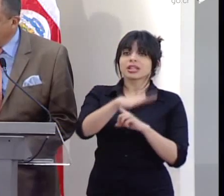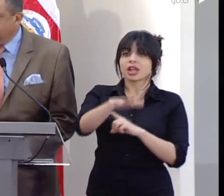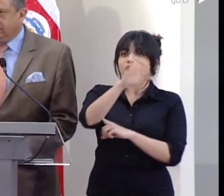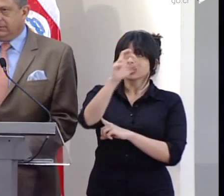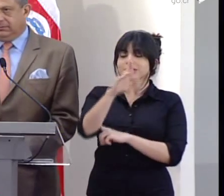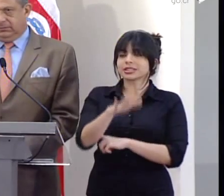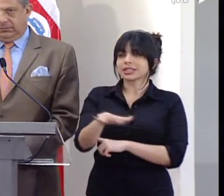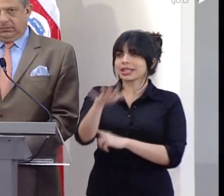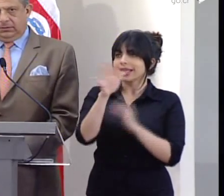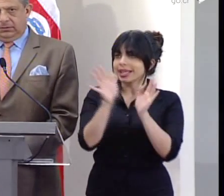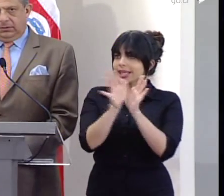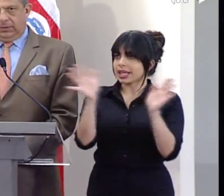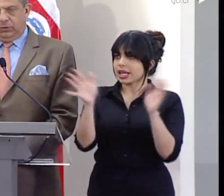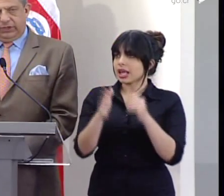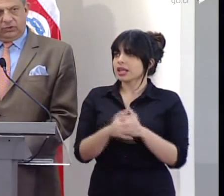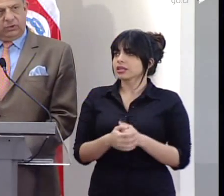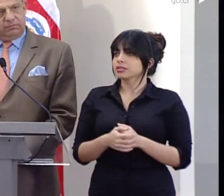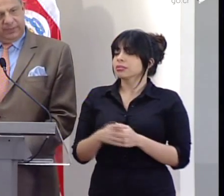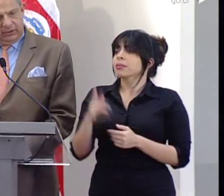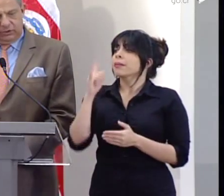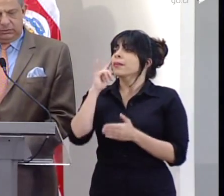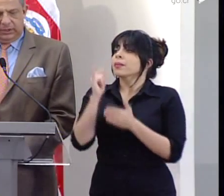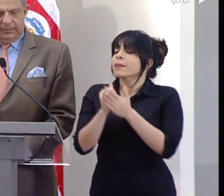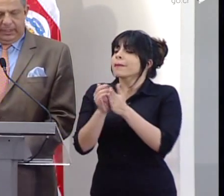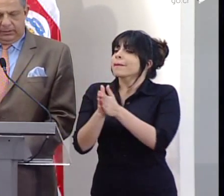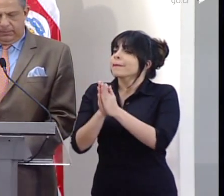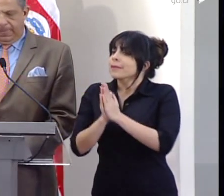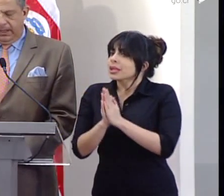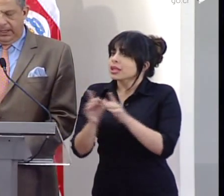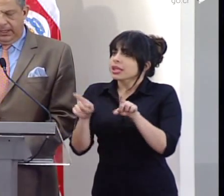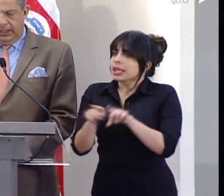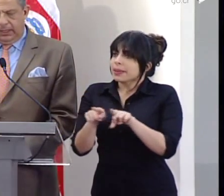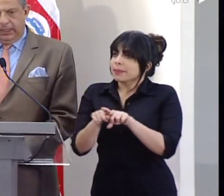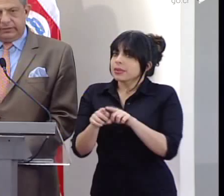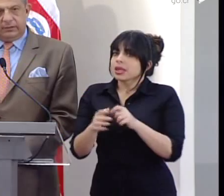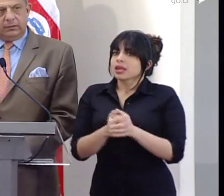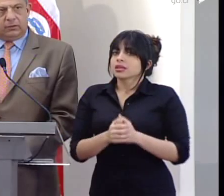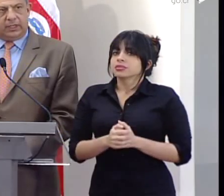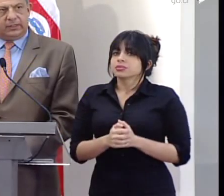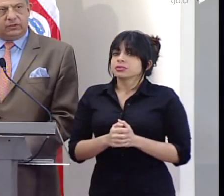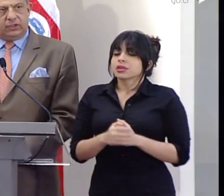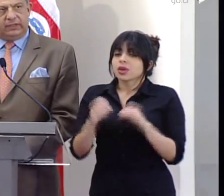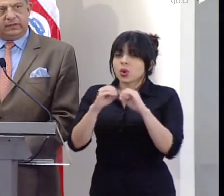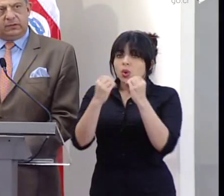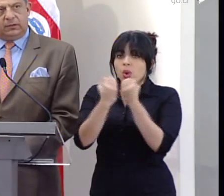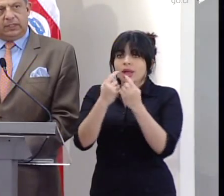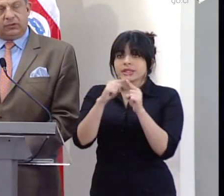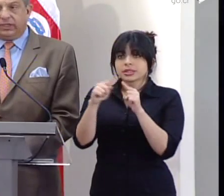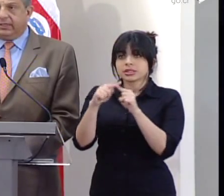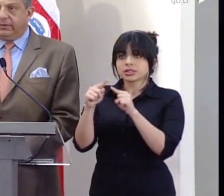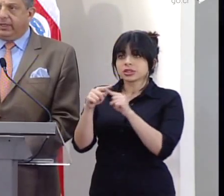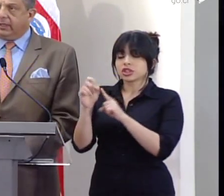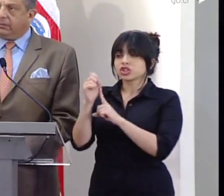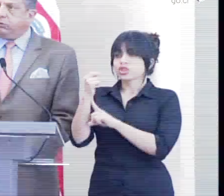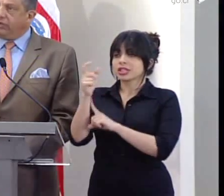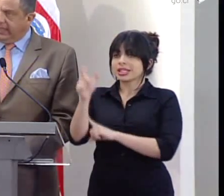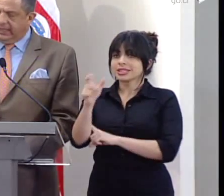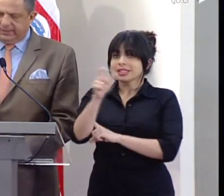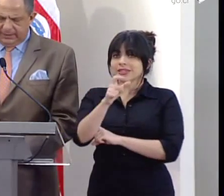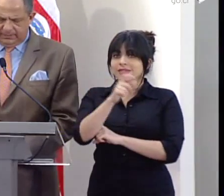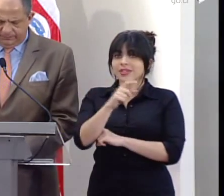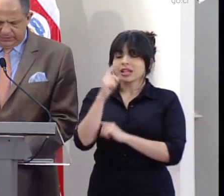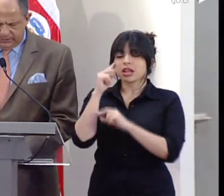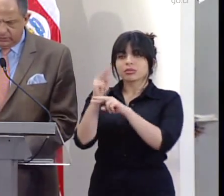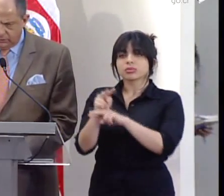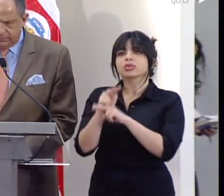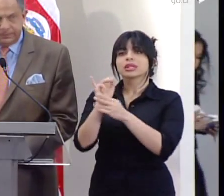entera. Y por eso pido también a las organizaciones de la sociedad civil que ponderen